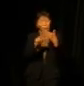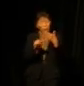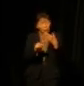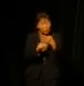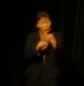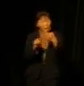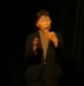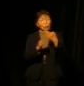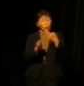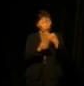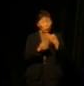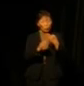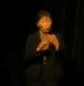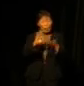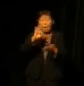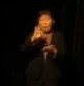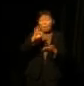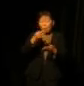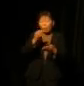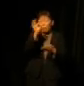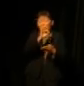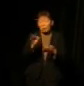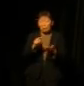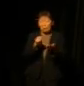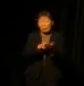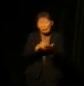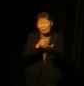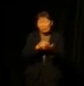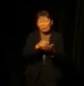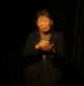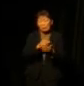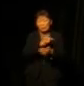当に物が、ね、なくて困ったっていうのが一番ね、今でも頭に残っています。